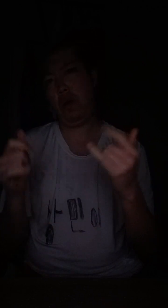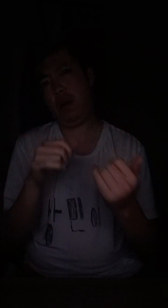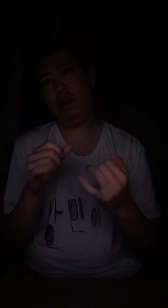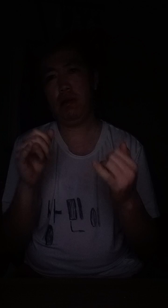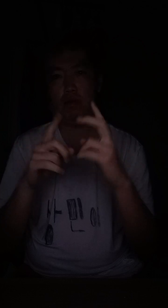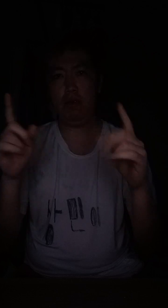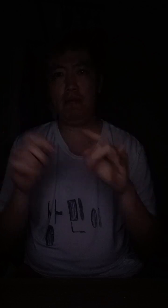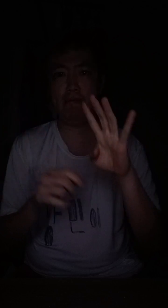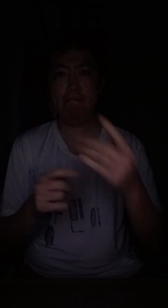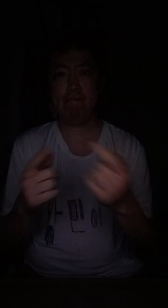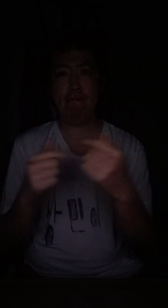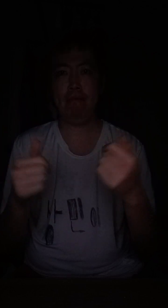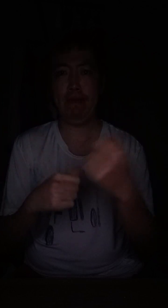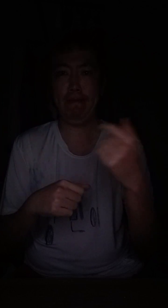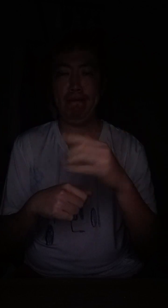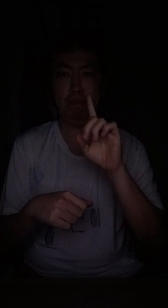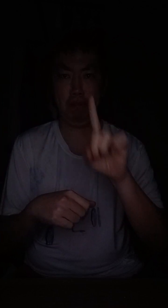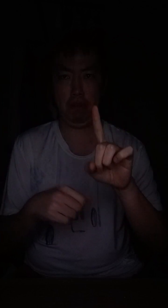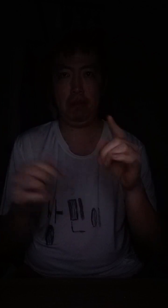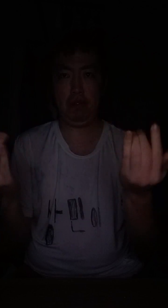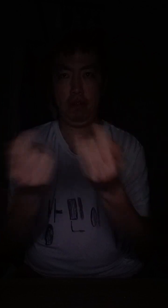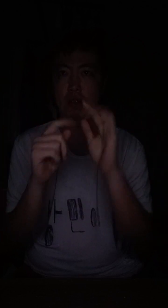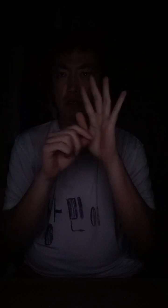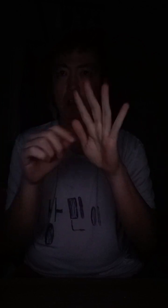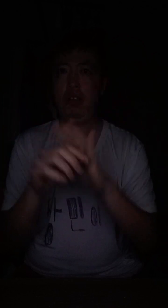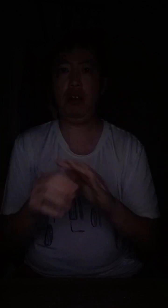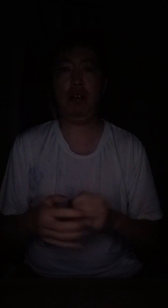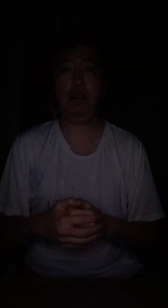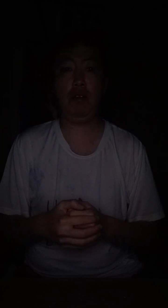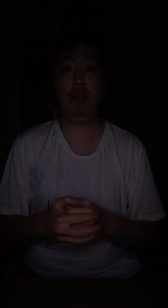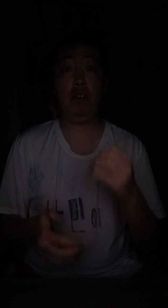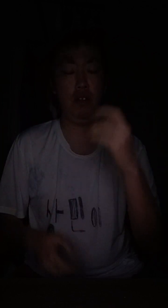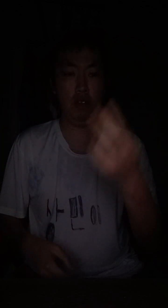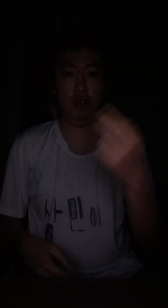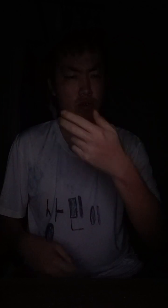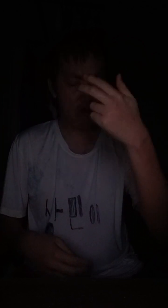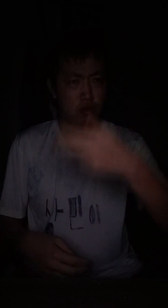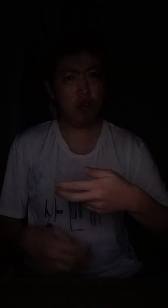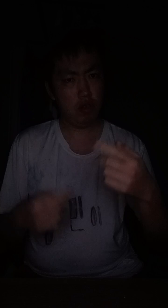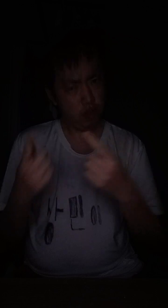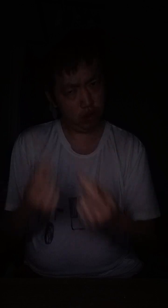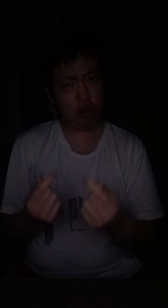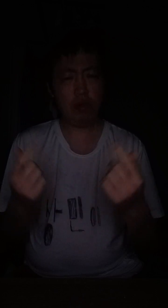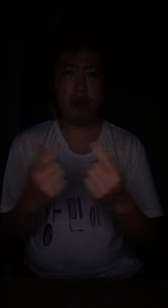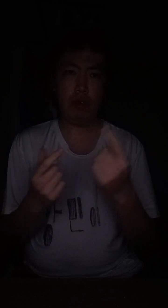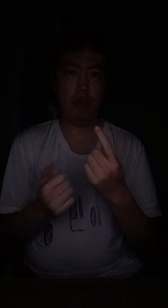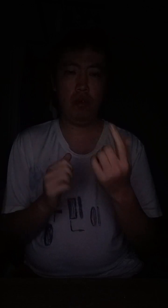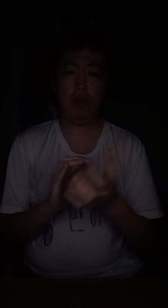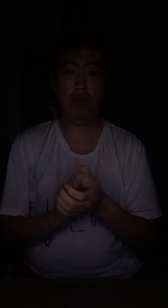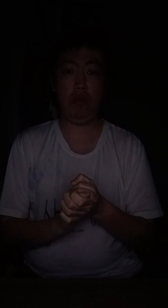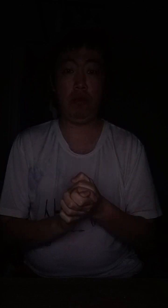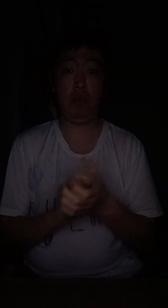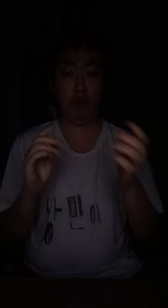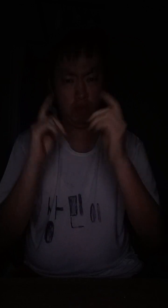사건이 내일로 발생 1년째를 맞습니다. 큰 충격과 함께 여성 혐오 논란이 일었고 남녀 공용 화장실